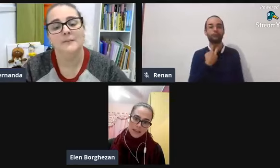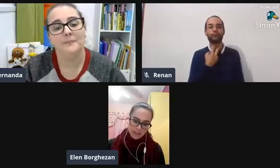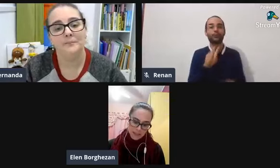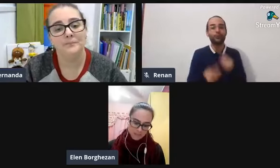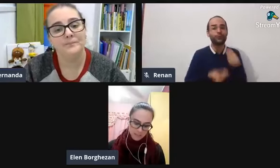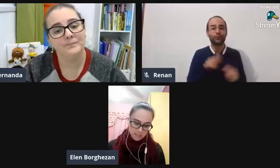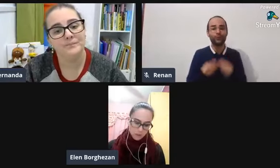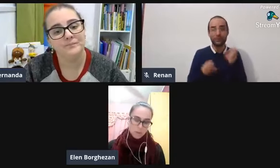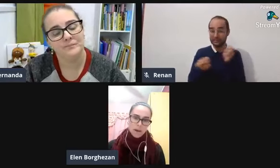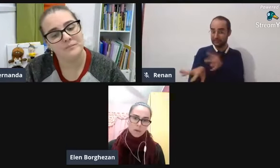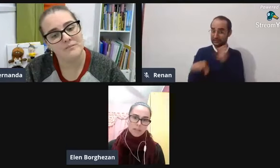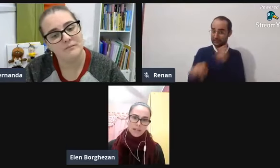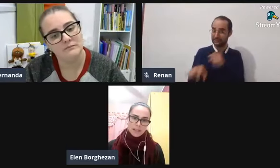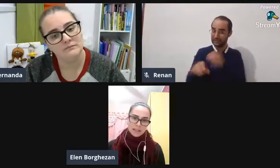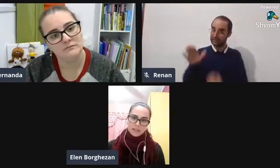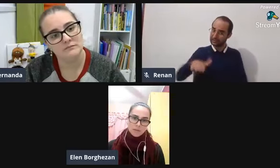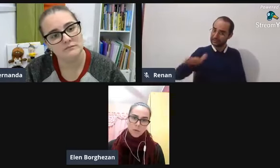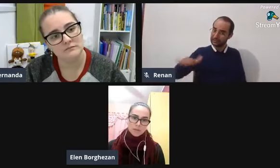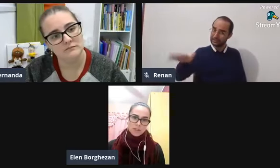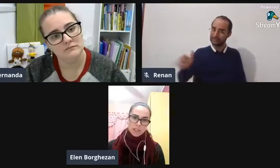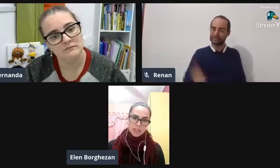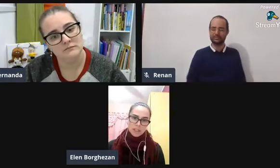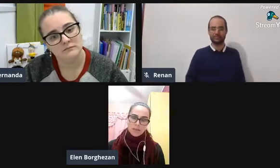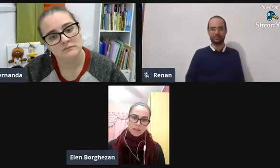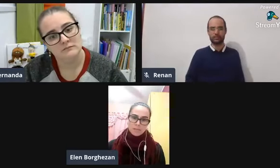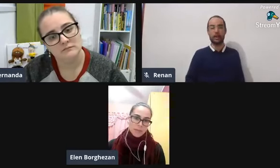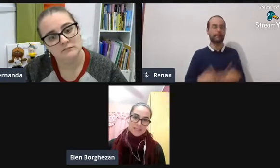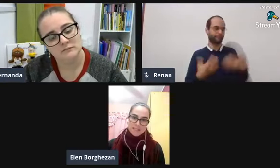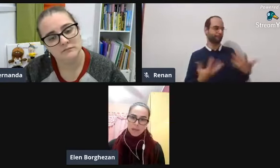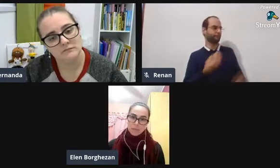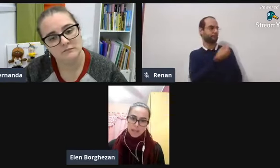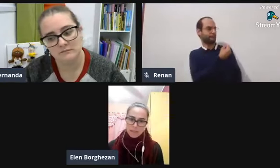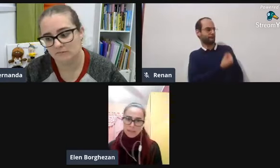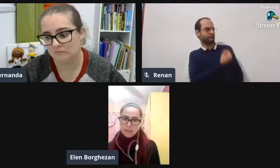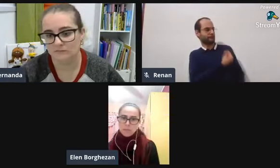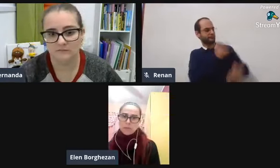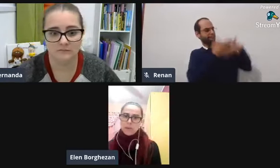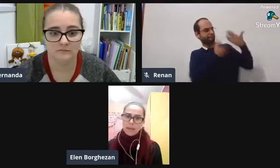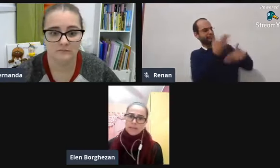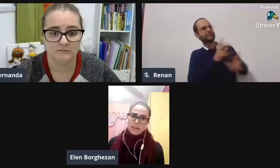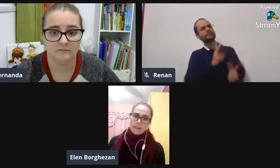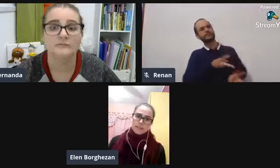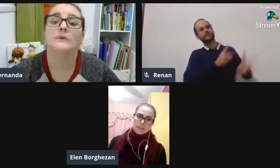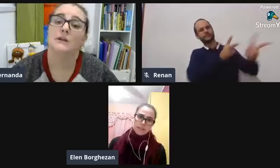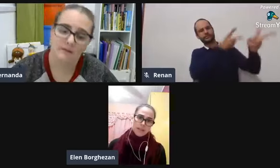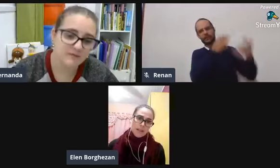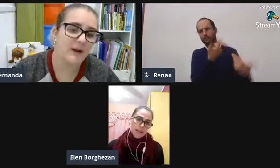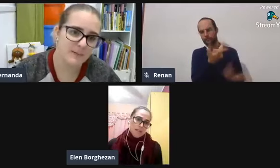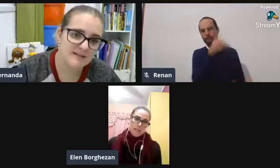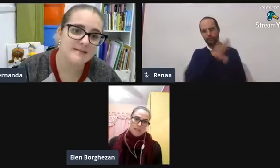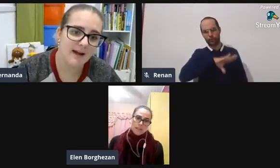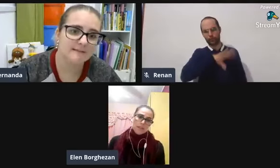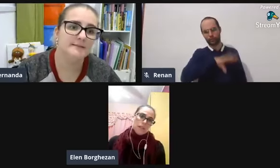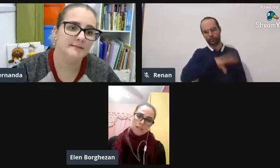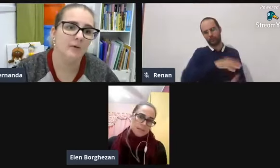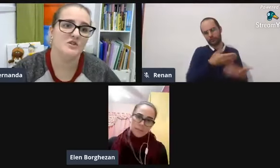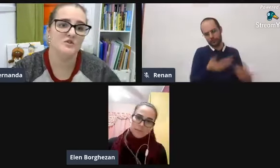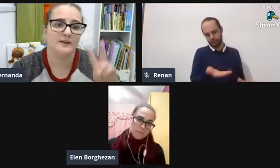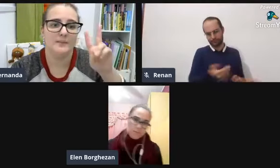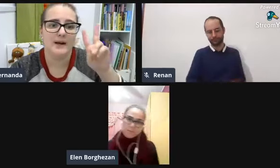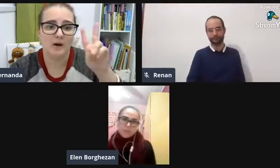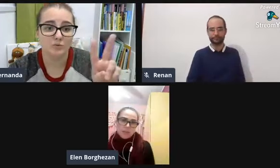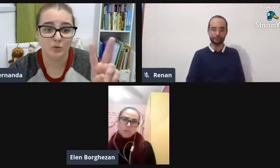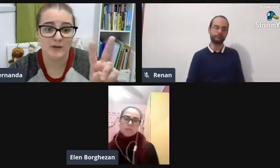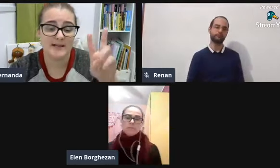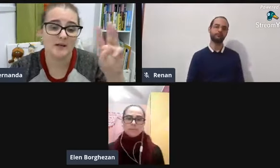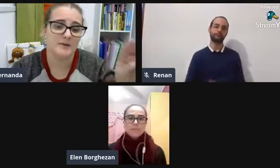vida dela, né? A vida normal dela, cotidiana, para sempre, ela vai ser em português, né? Vai precisar. Então, a